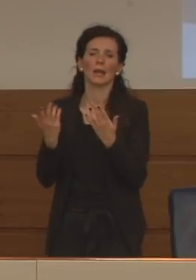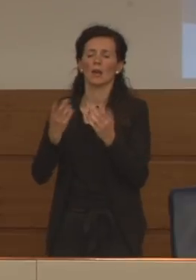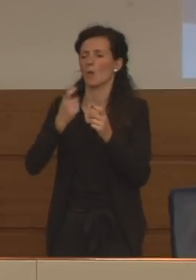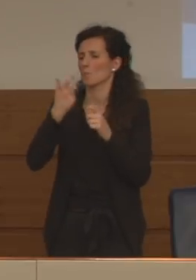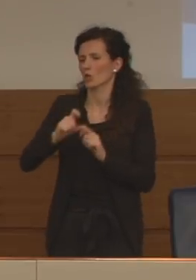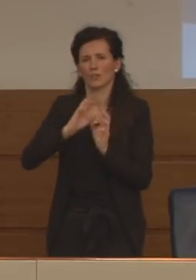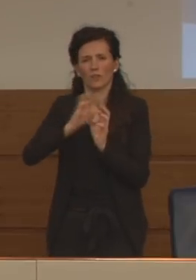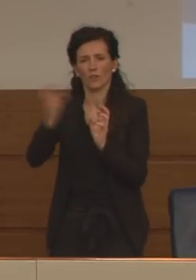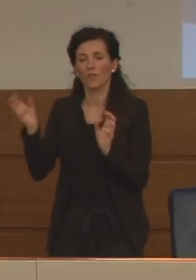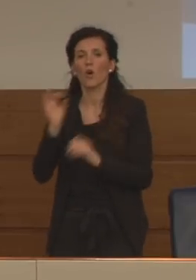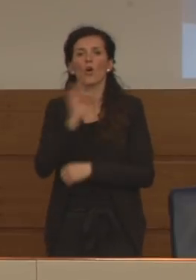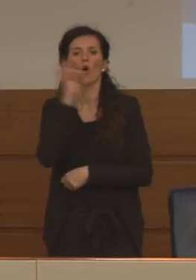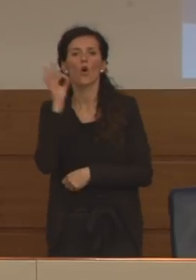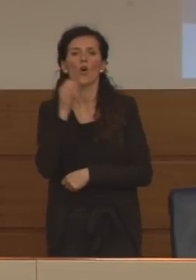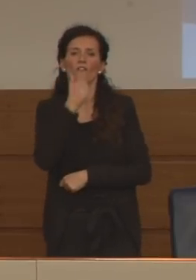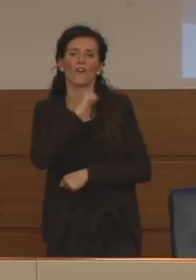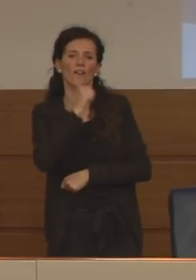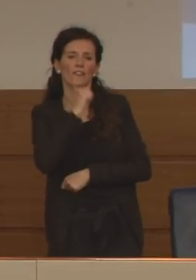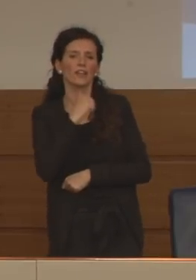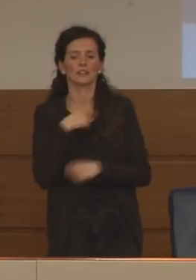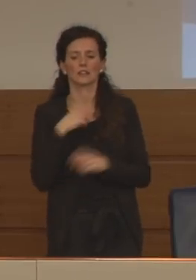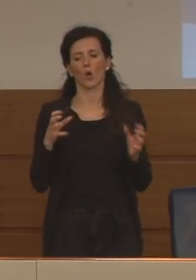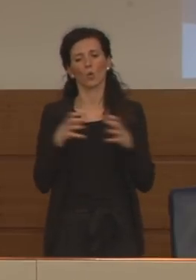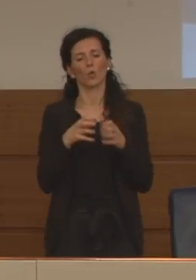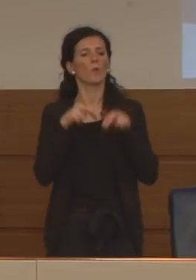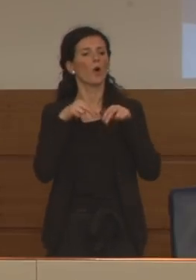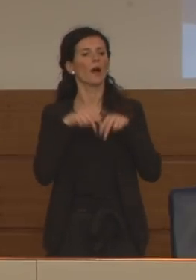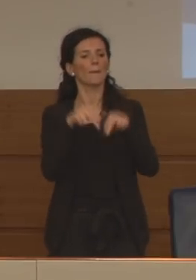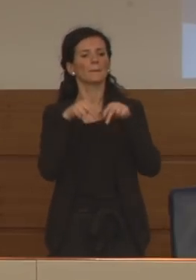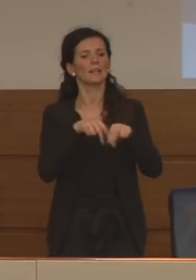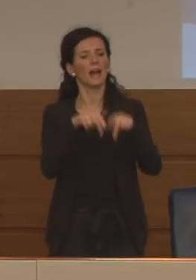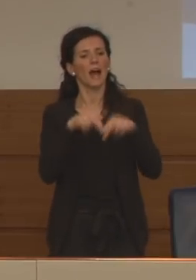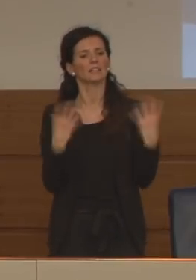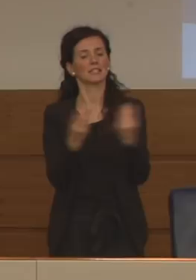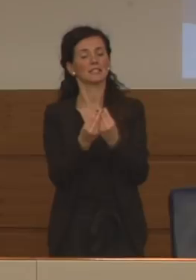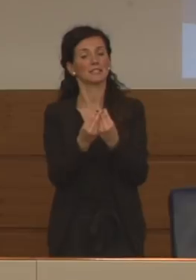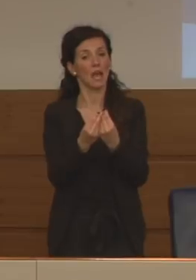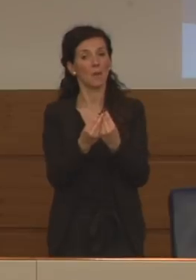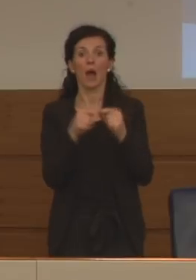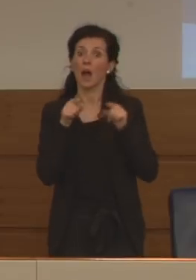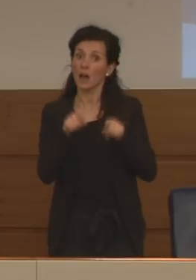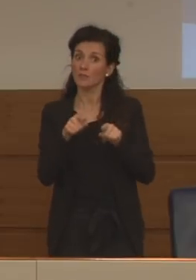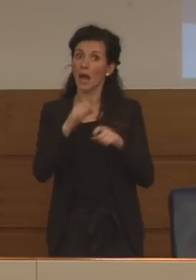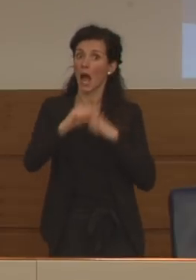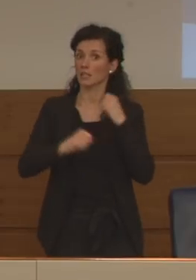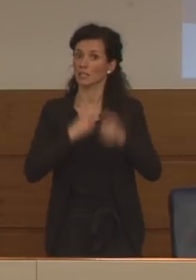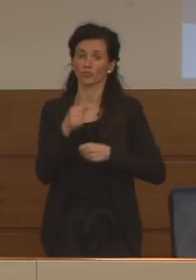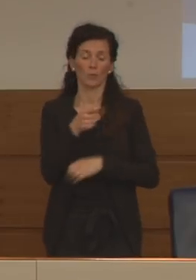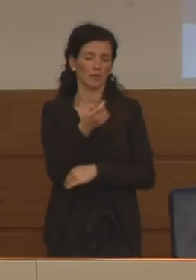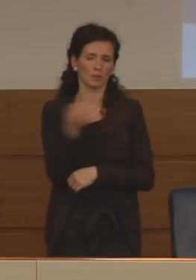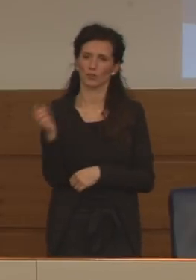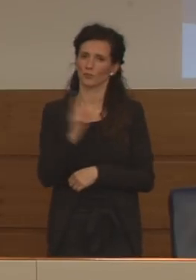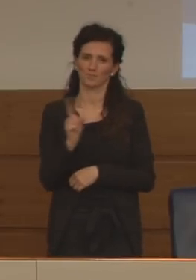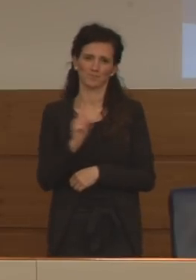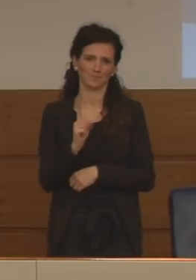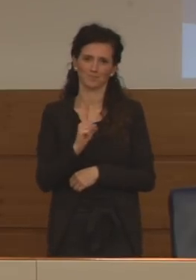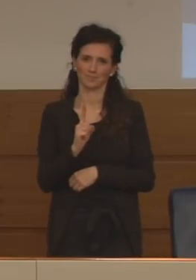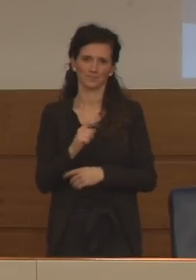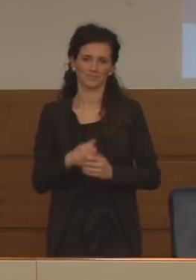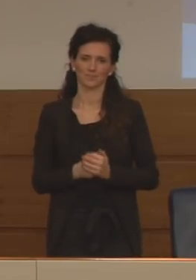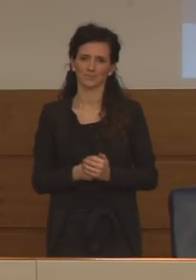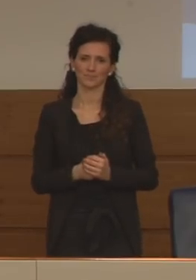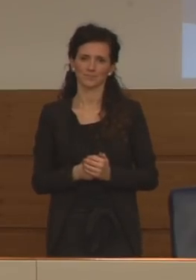facciamo finta andiamo in gruppi a far la camminata per farla camminata assieme quello non è l'atteggiamento corretto quindi